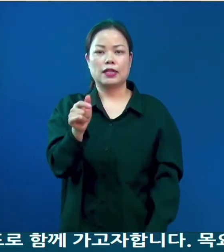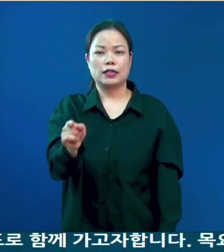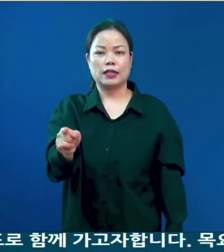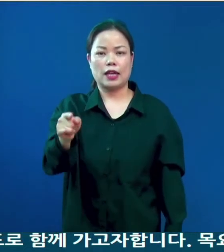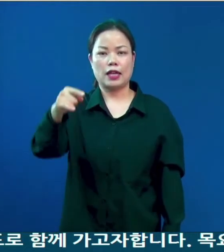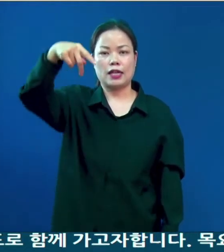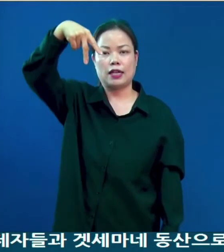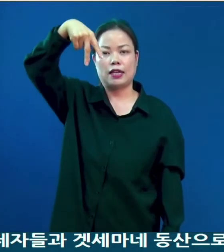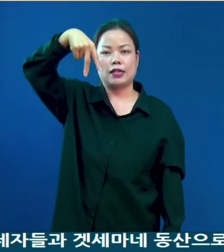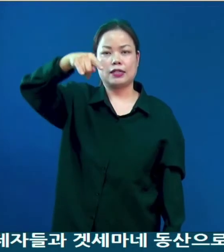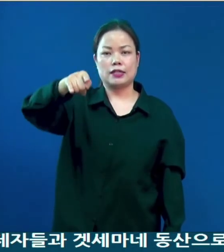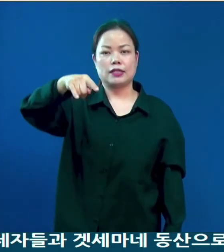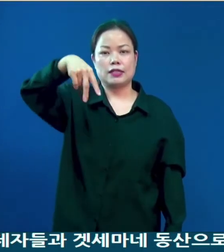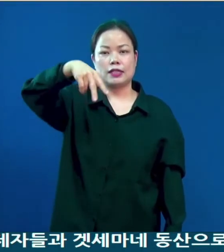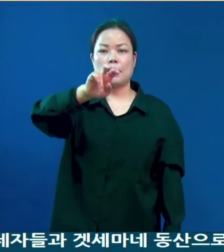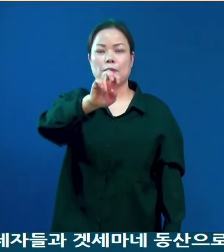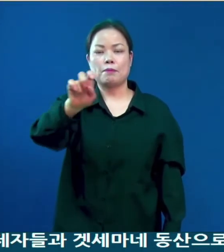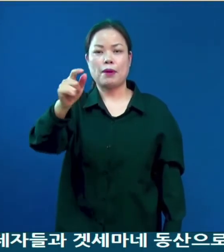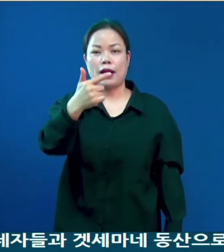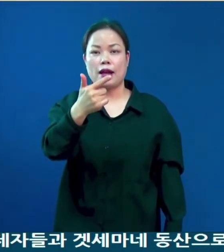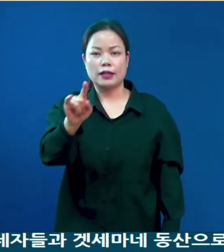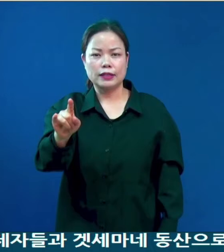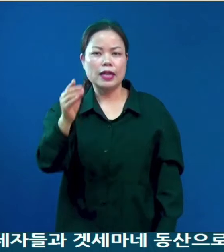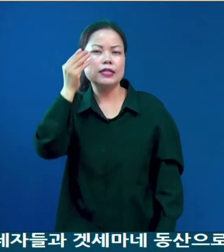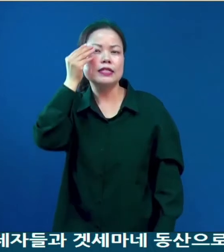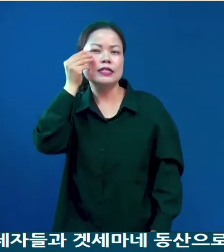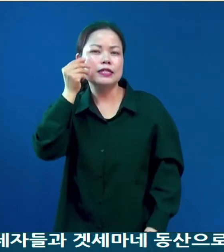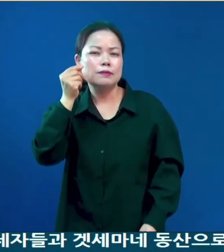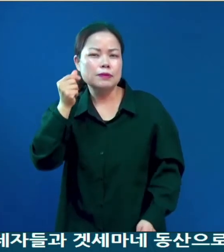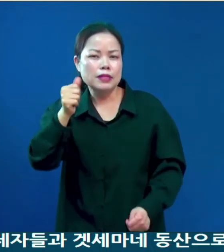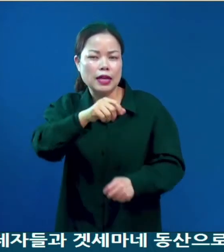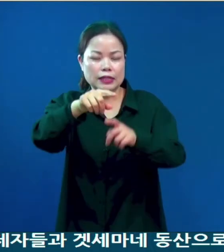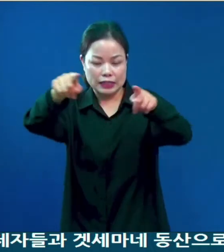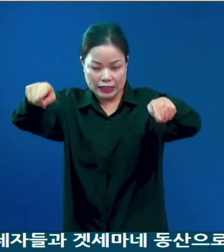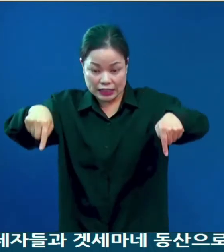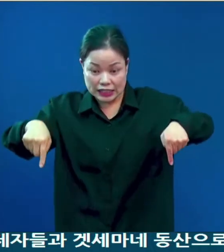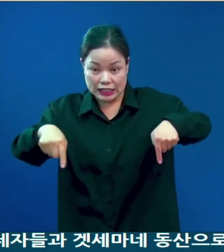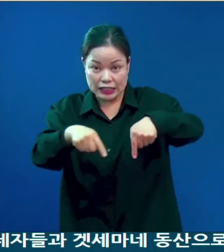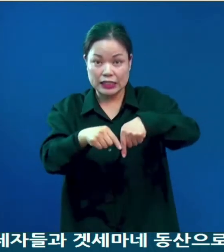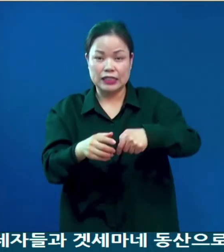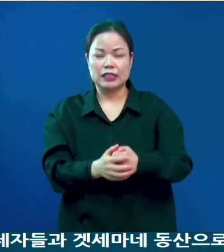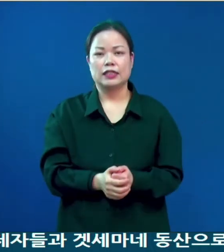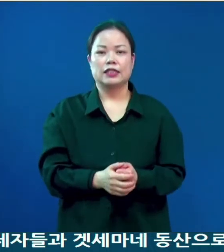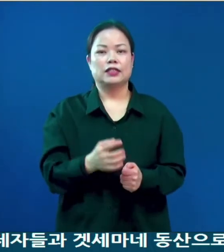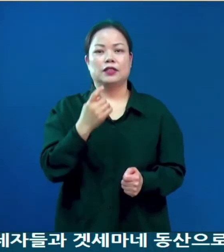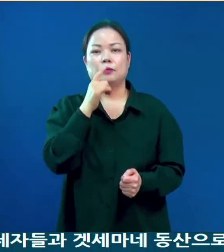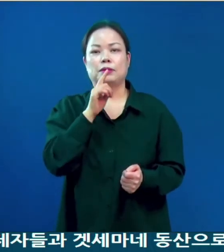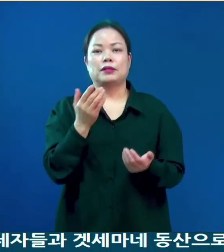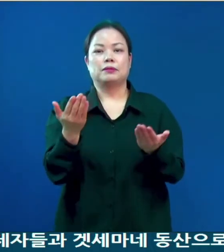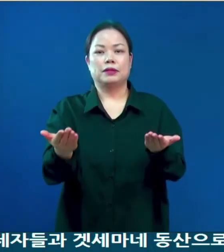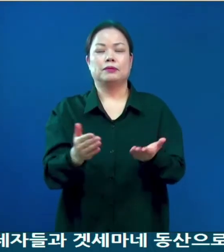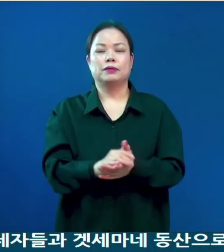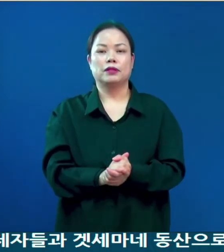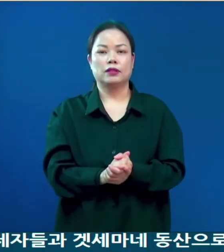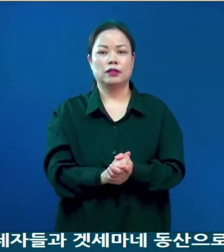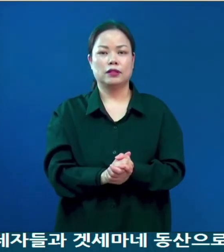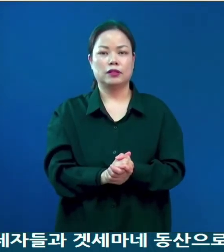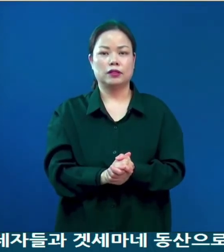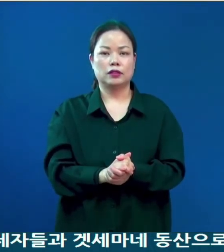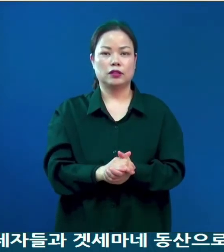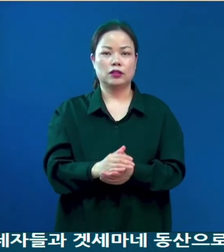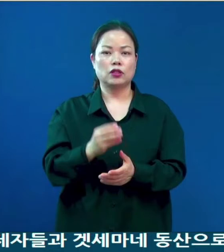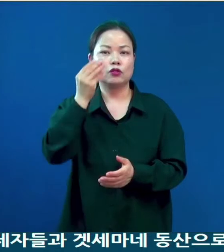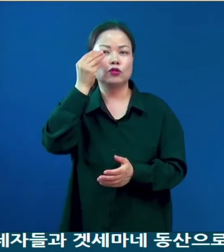찾아보니까 아랍어로 기름 짜는 틀이라고 합니다. 이제 쉽게 말해서 올리브를 이렇게 눌러가지고